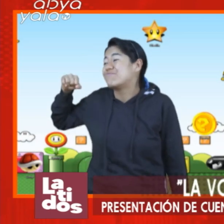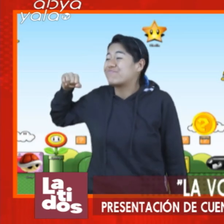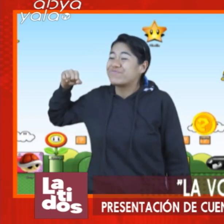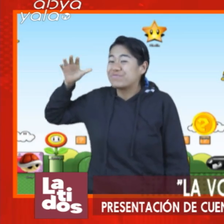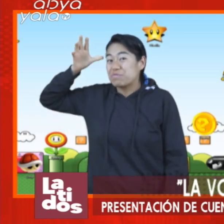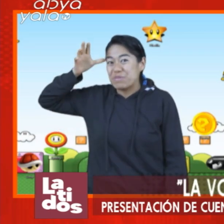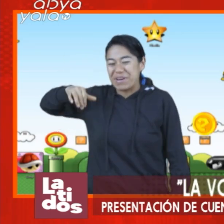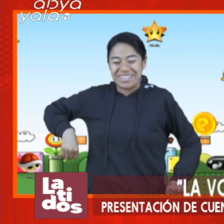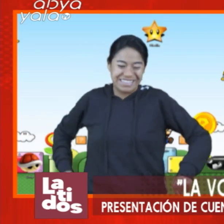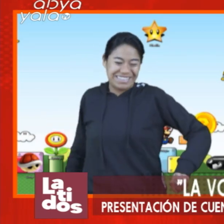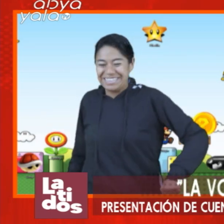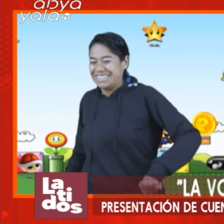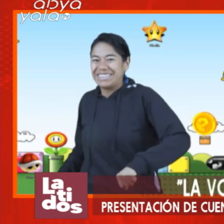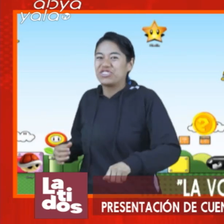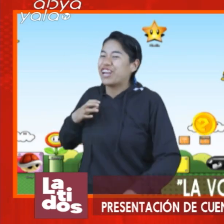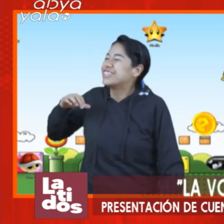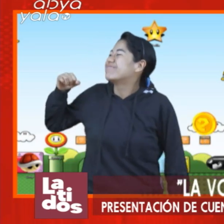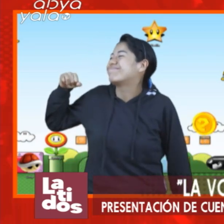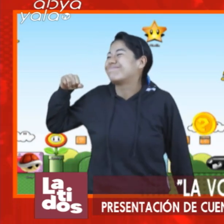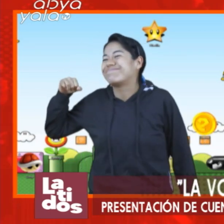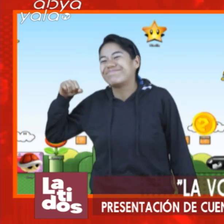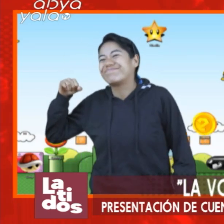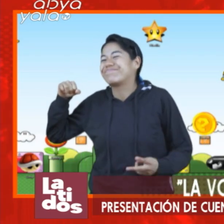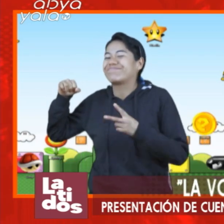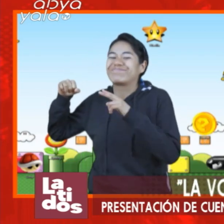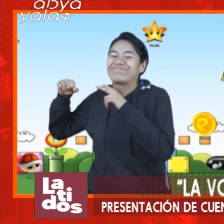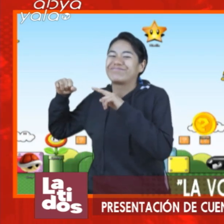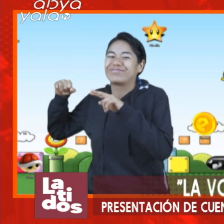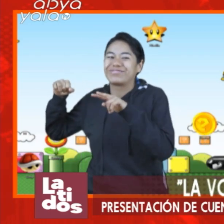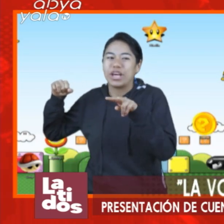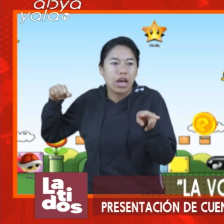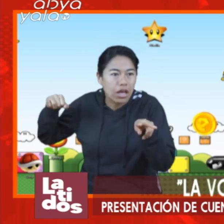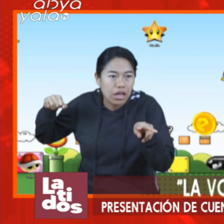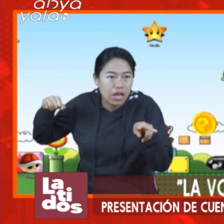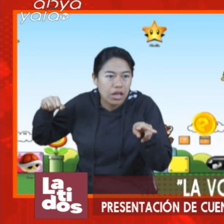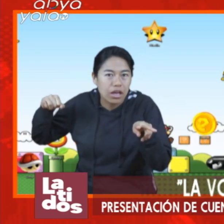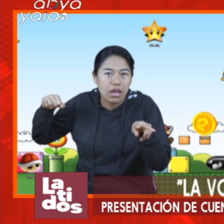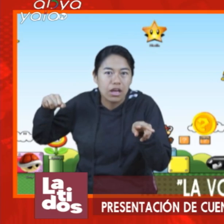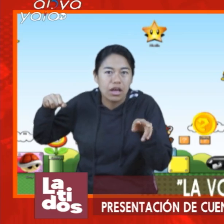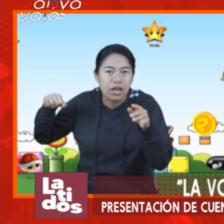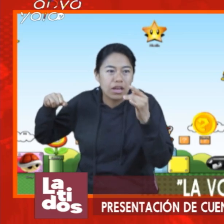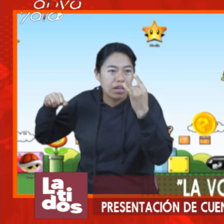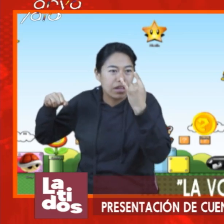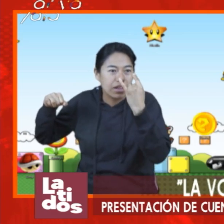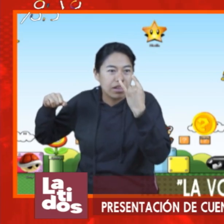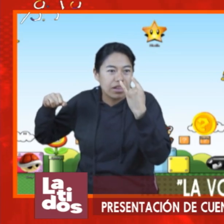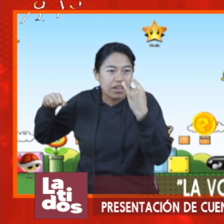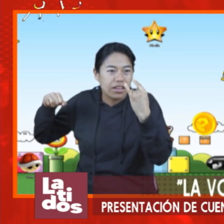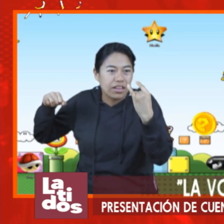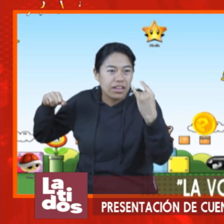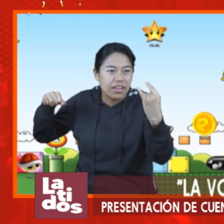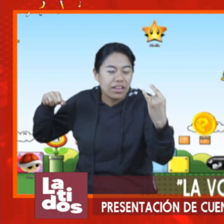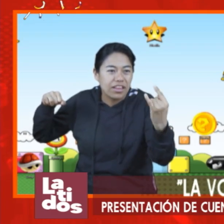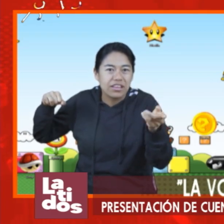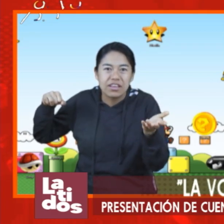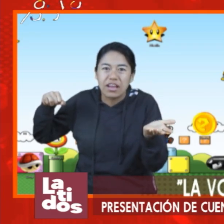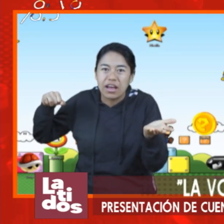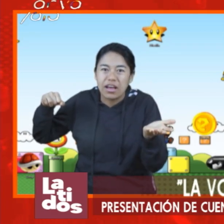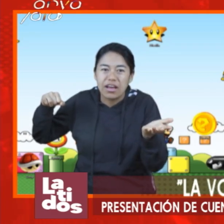se centran en salud, educación, digamos, ¿no? Hay que, como que obvio, ¿no? Son derechos fundamentales, ¿no? Pero parece que el tema de la cultura siempre es un